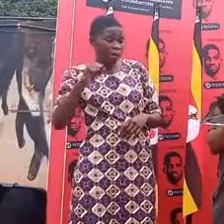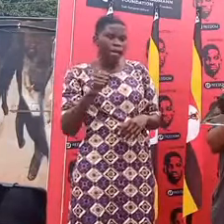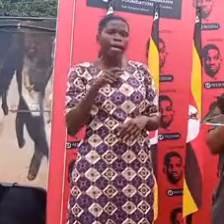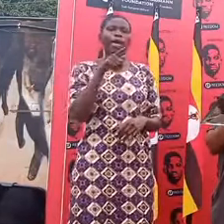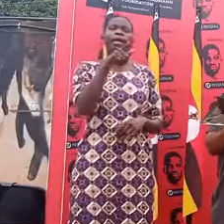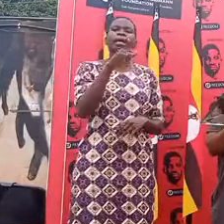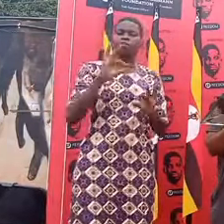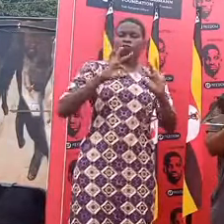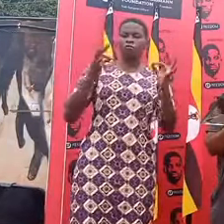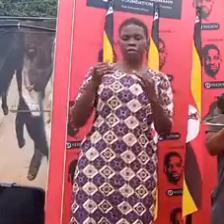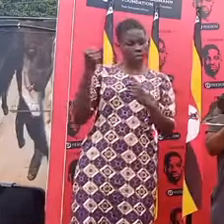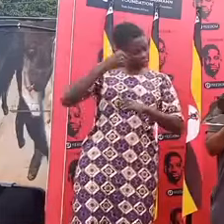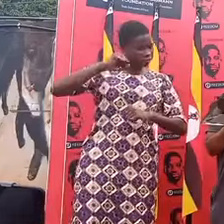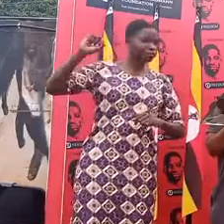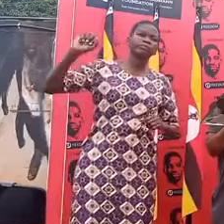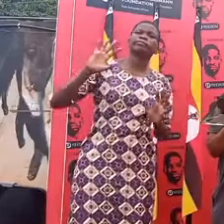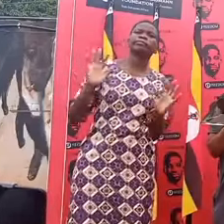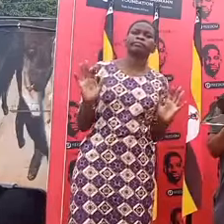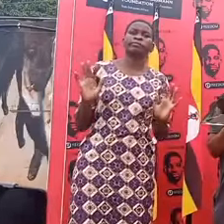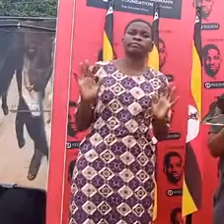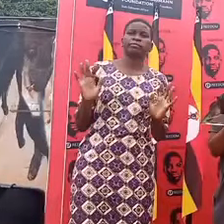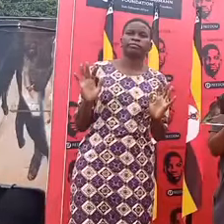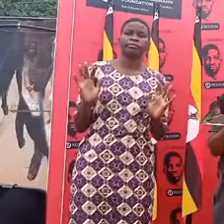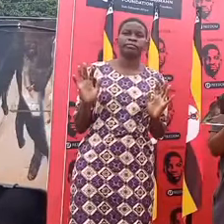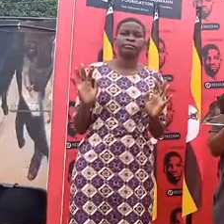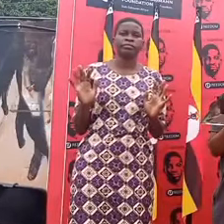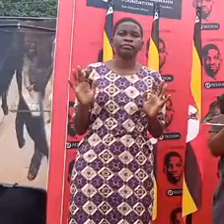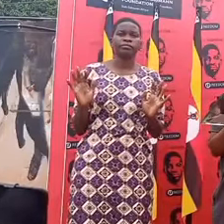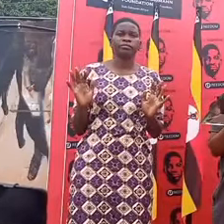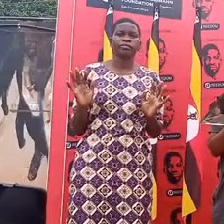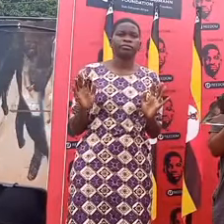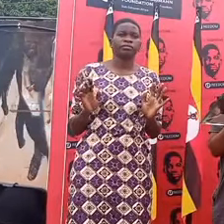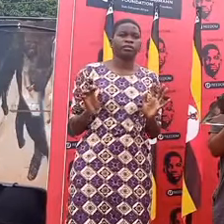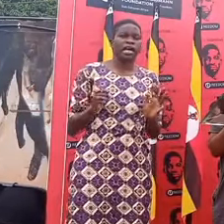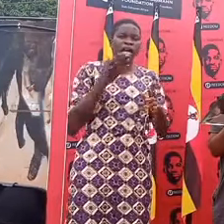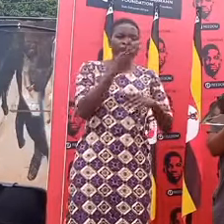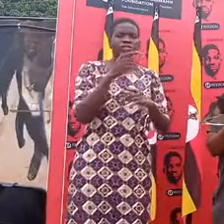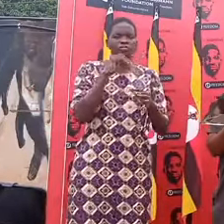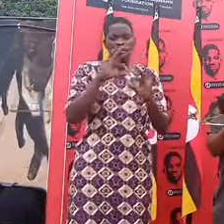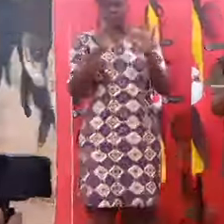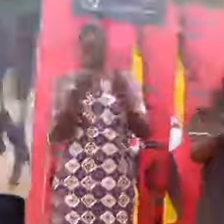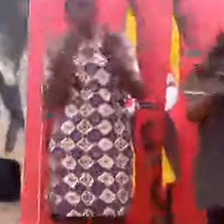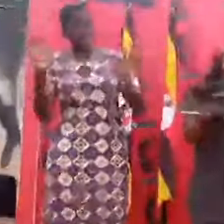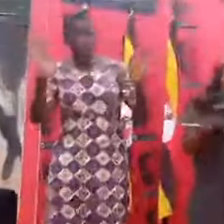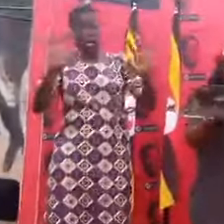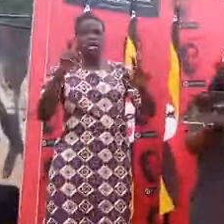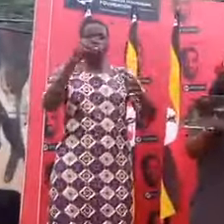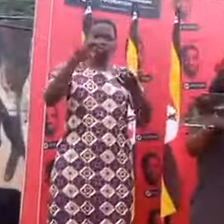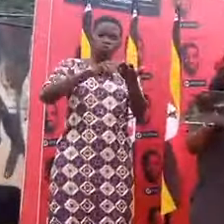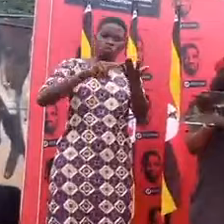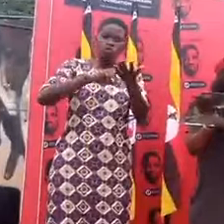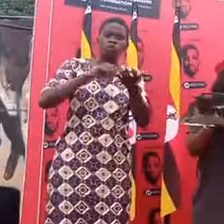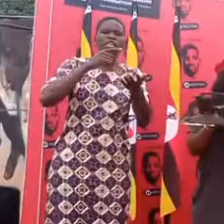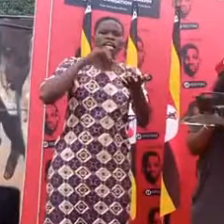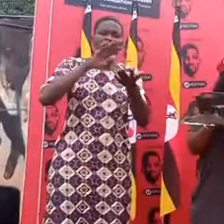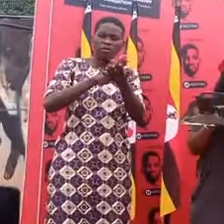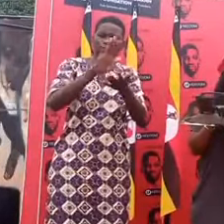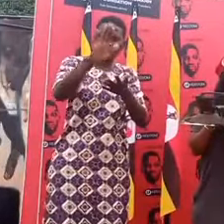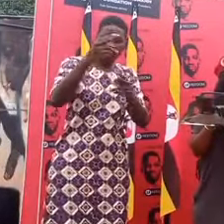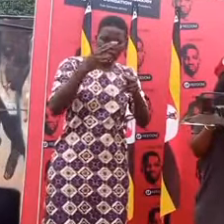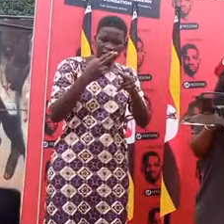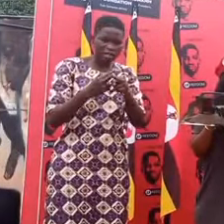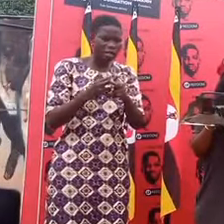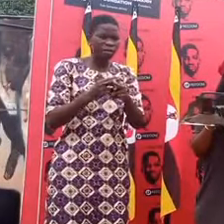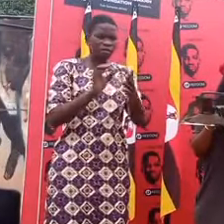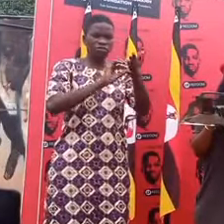kira ya wajemela na salao kwezi mbao nebamu jake newakamba taja kustalinia ya bawe postas